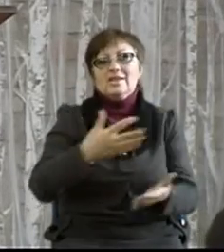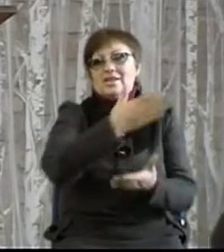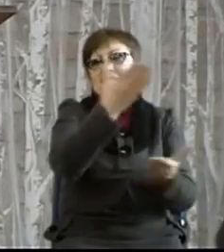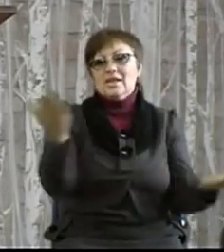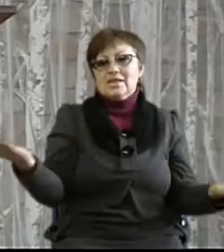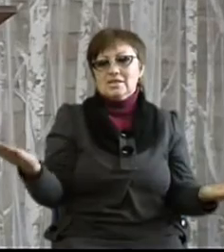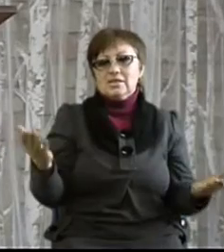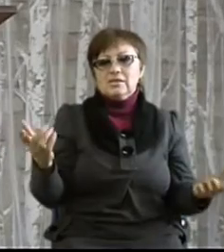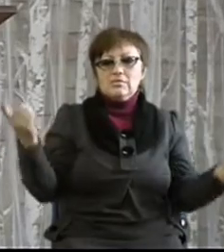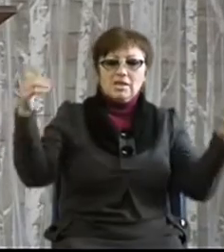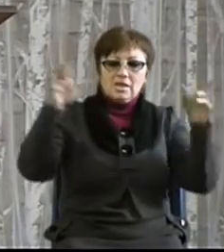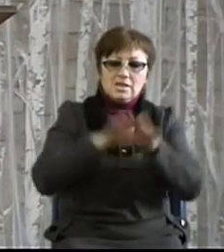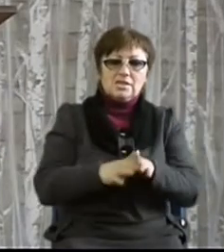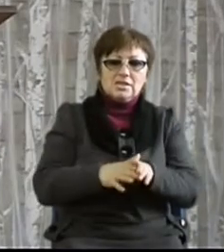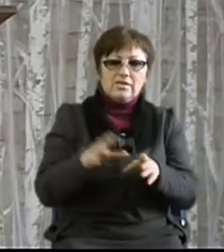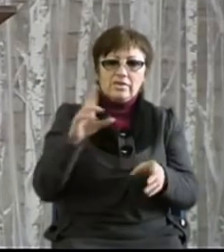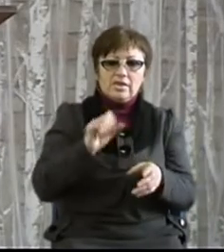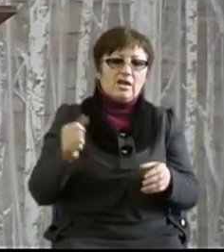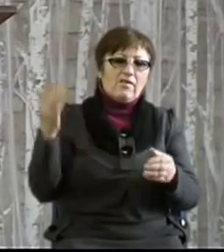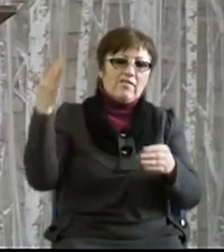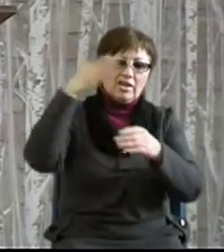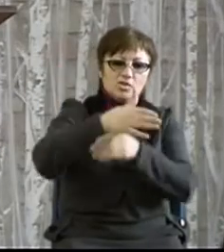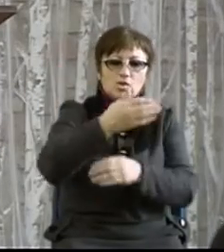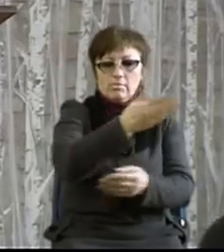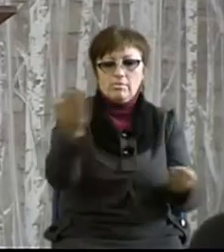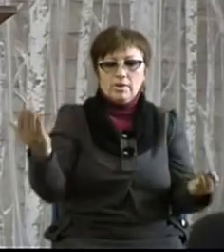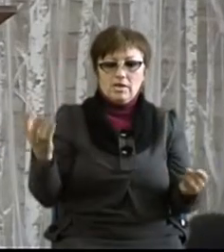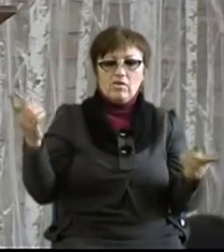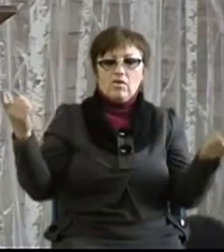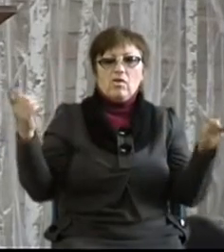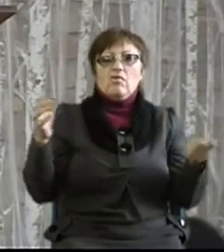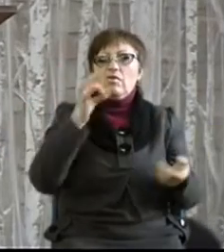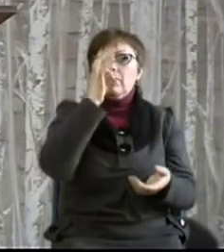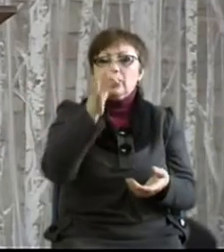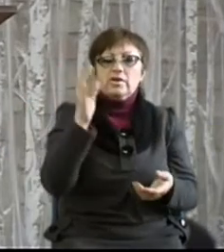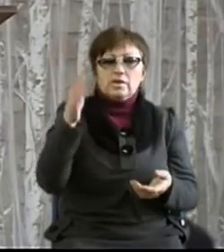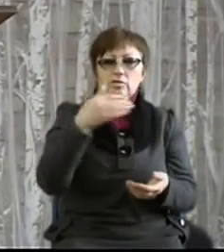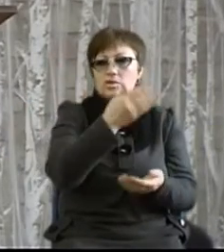Господь, благослови, да войдем мы в обетование, которое Ты имеешь для каждого